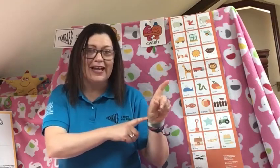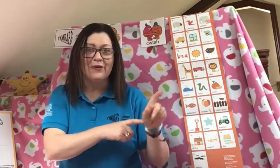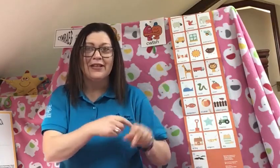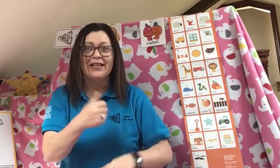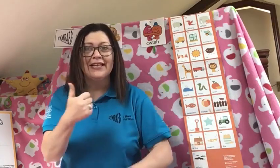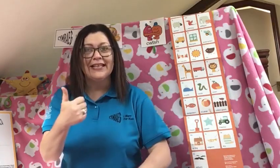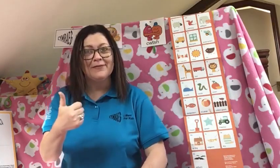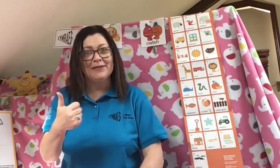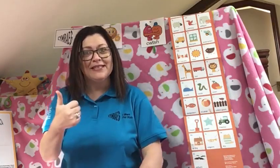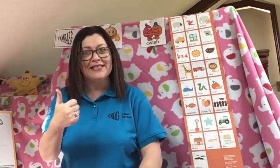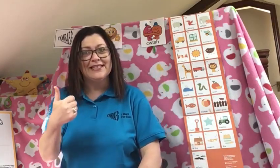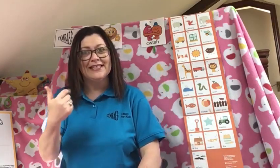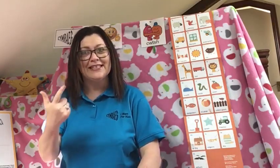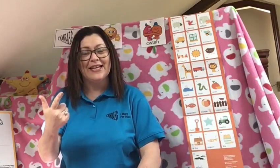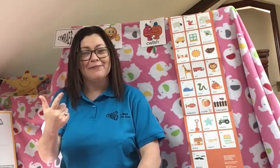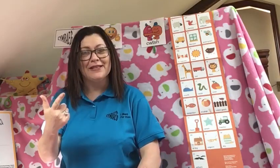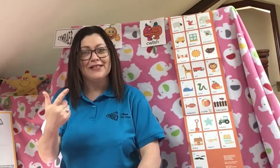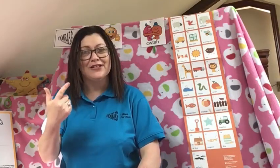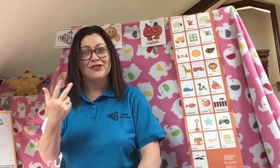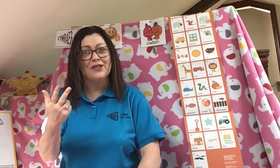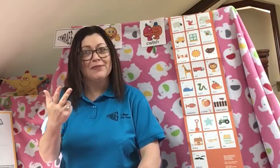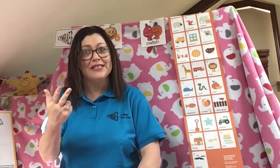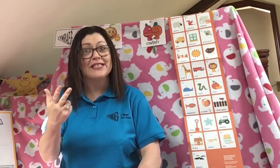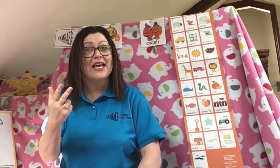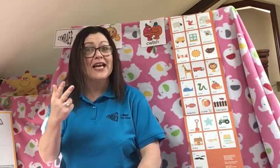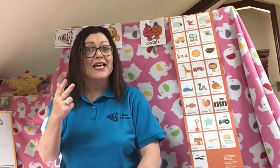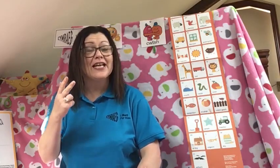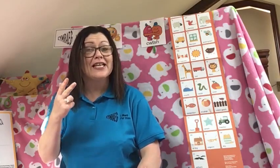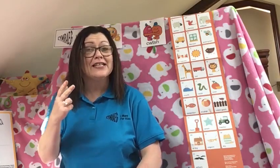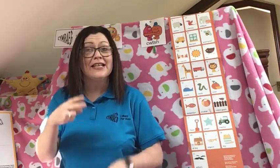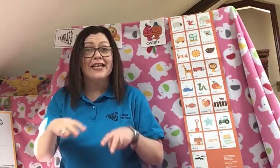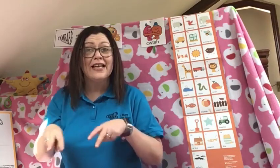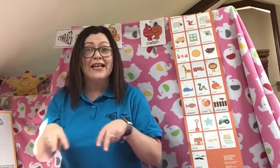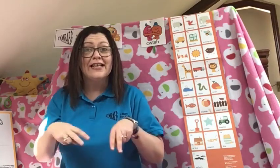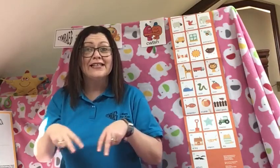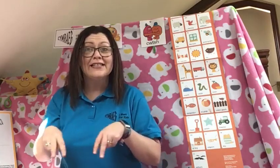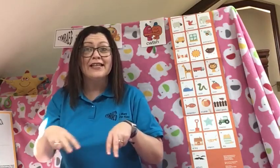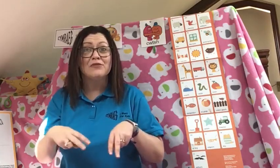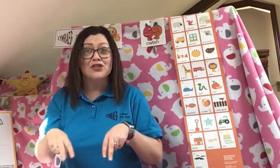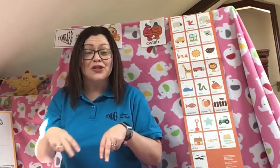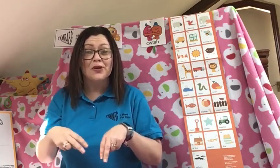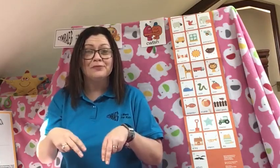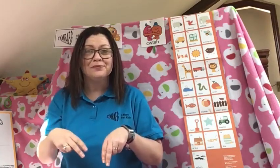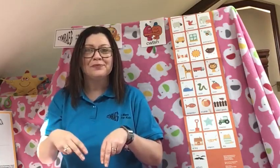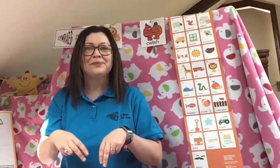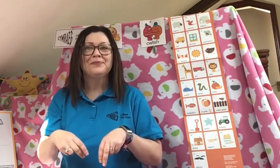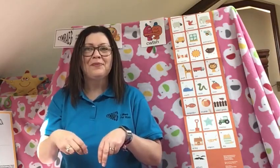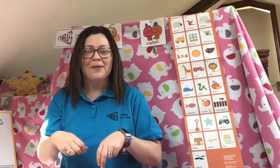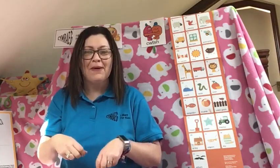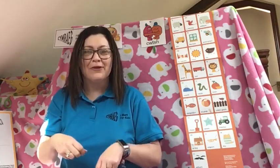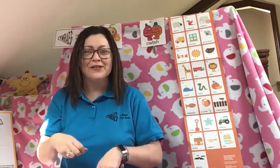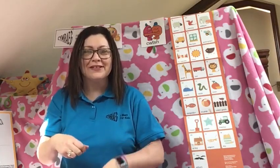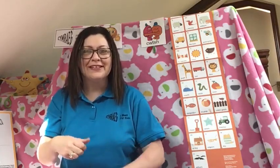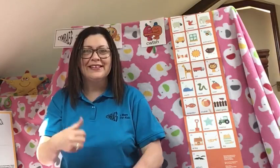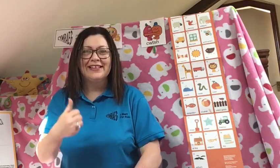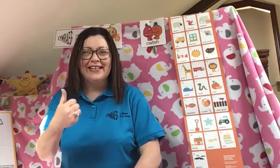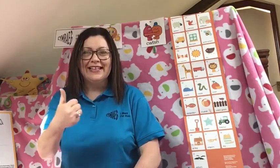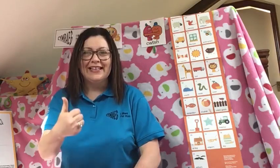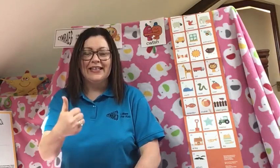iawn. 1 bis, 2 bis, 3 bis yn dawnsio. Barod.